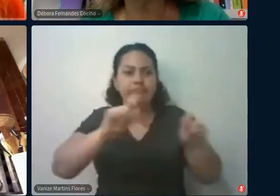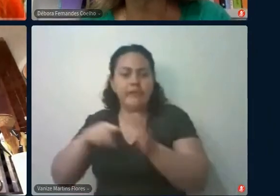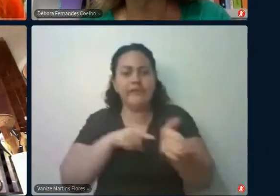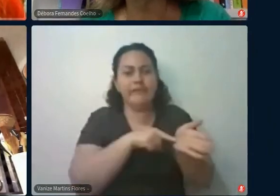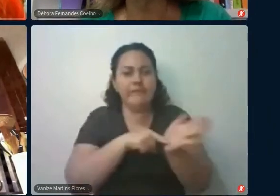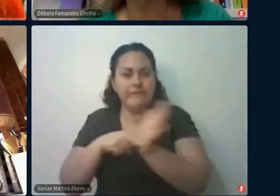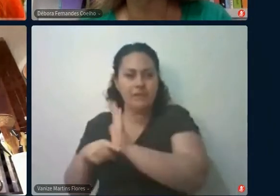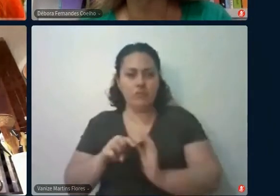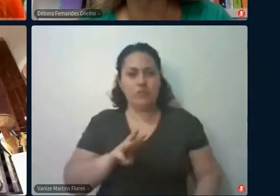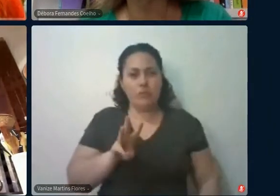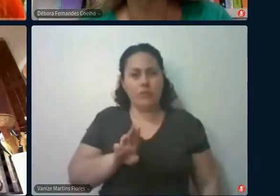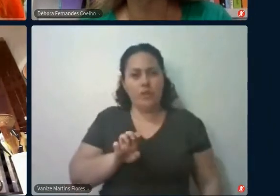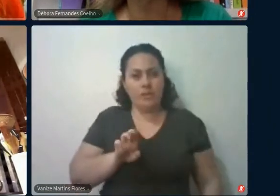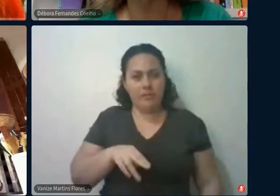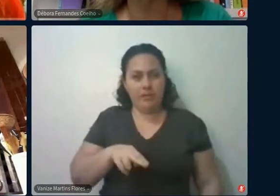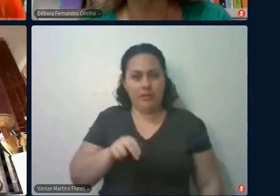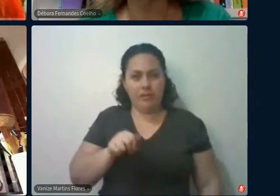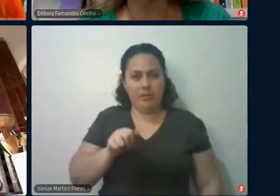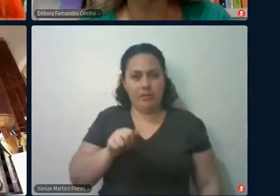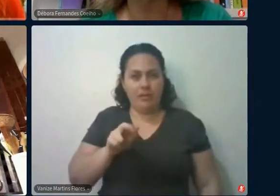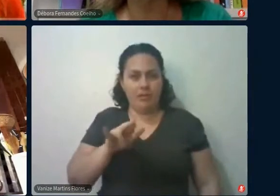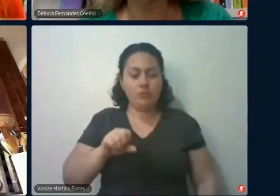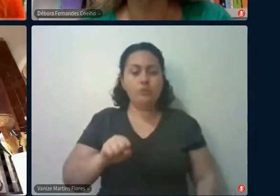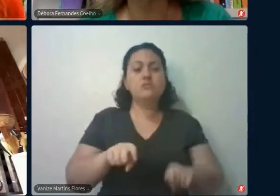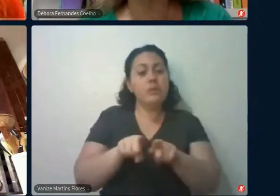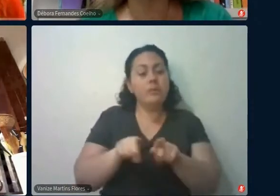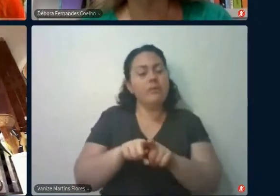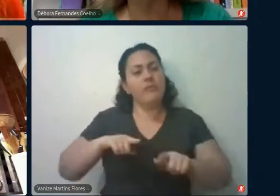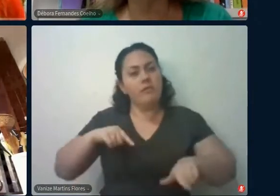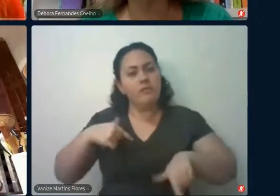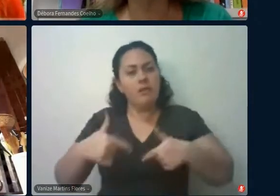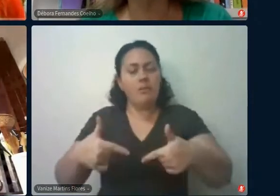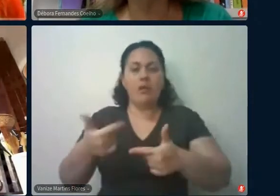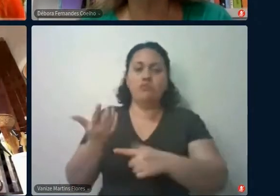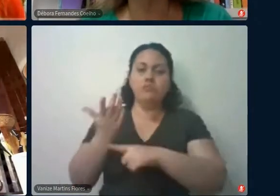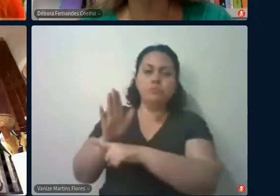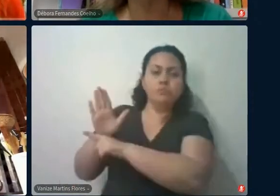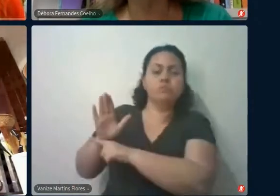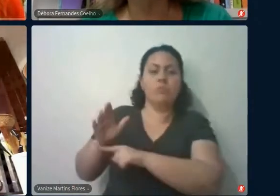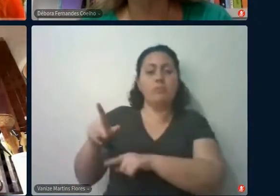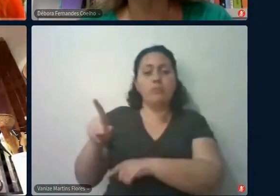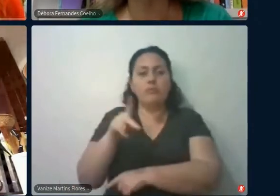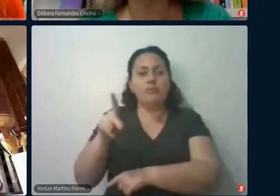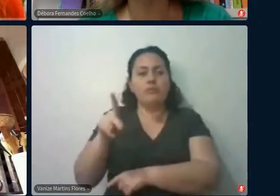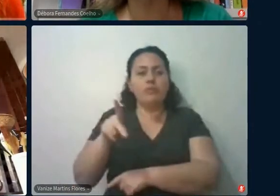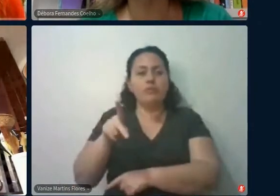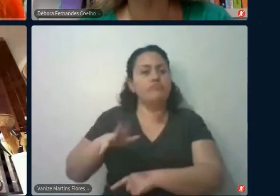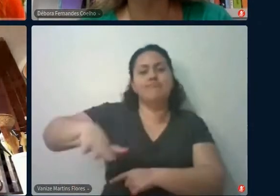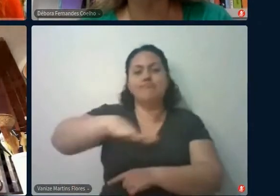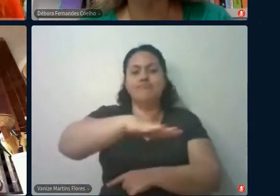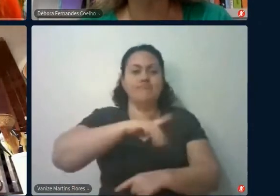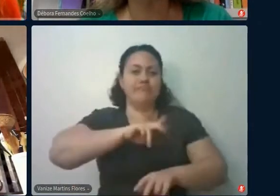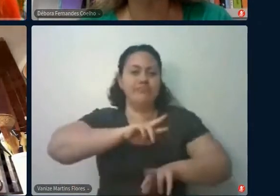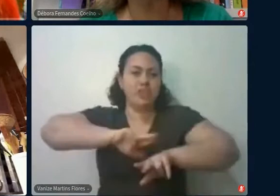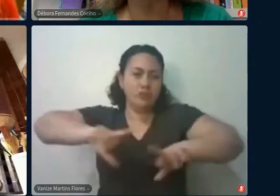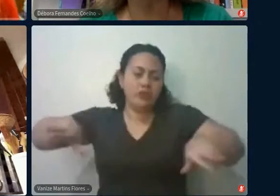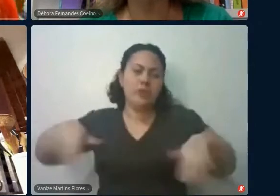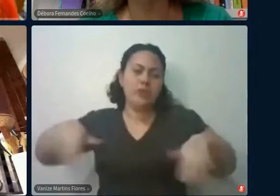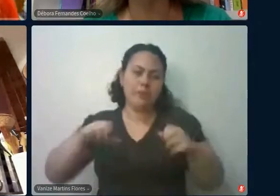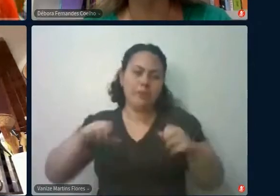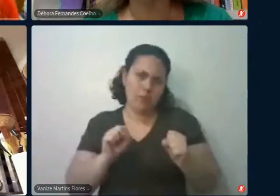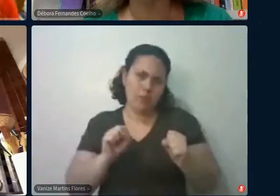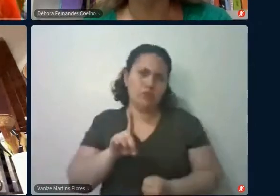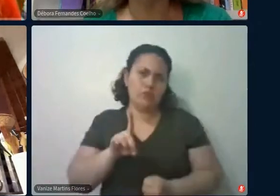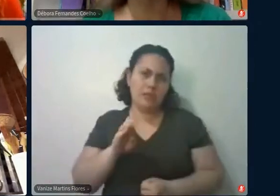vem trabalhando, assessorando esses professores em várias frentes, né? A Débora pode falar daqui a pouquinho, ela está no